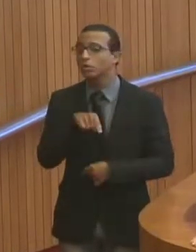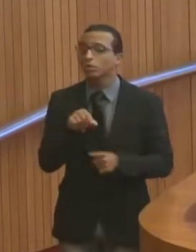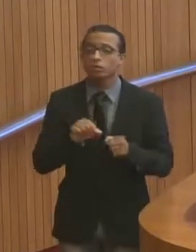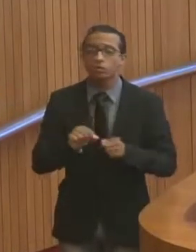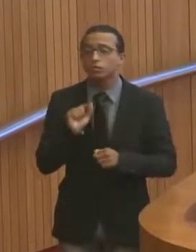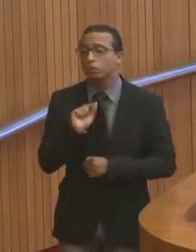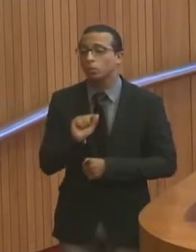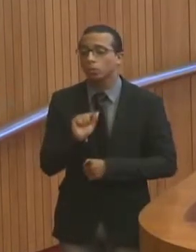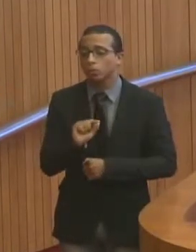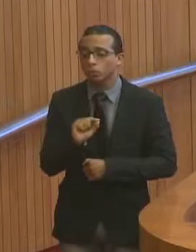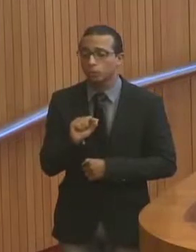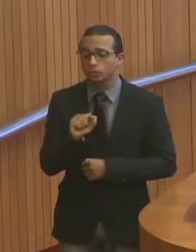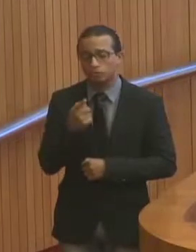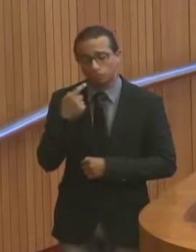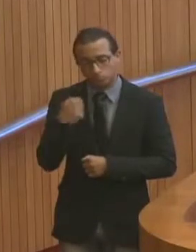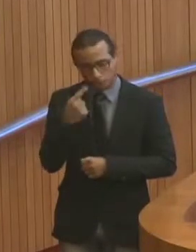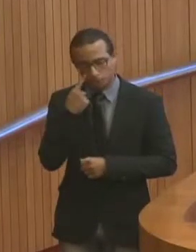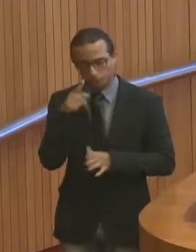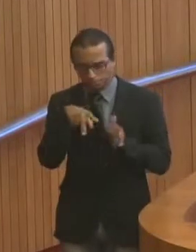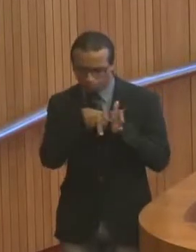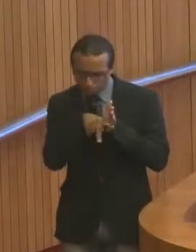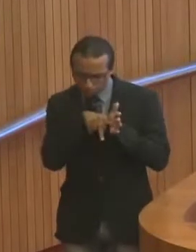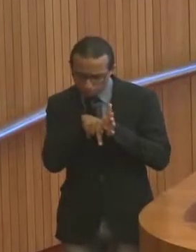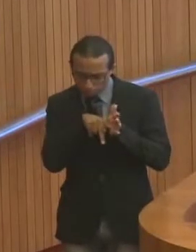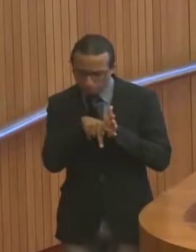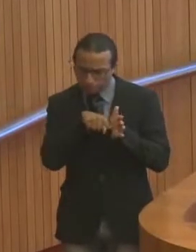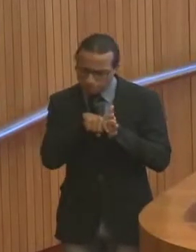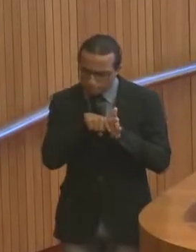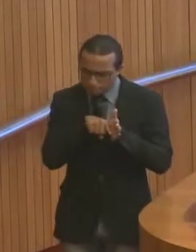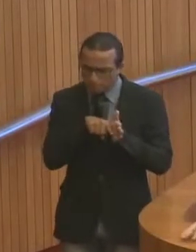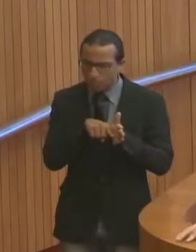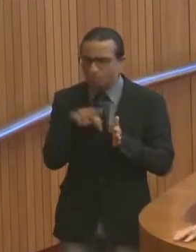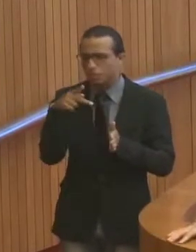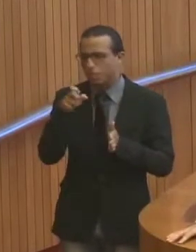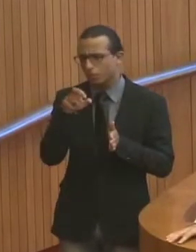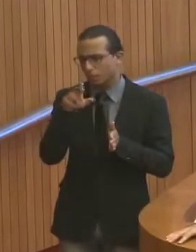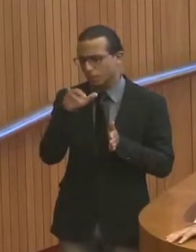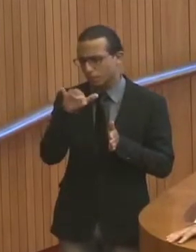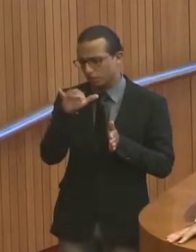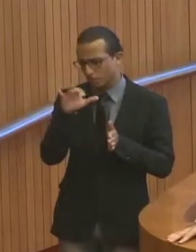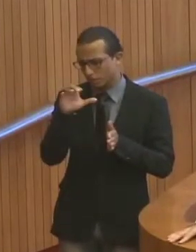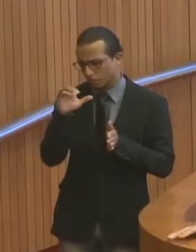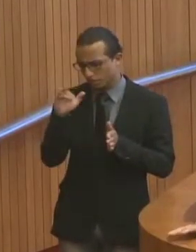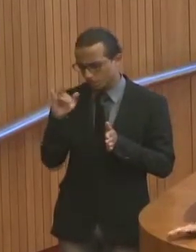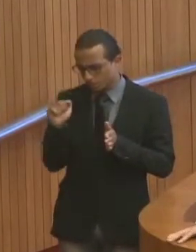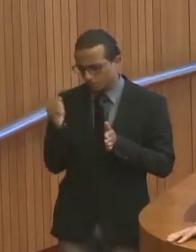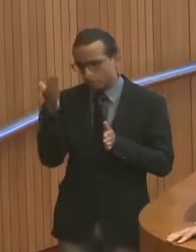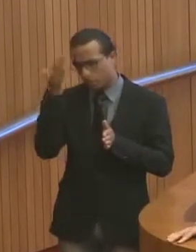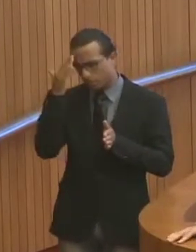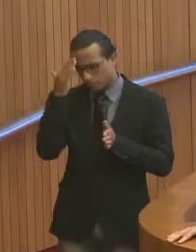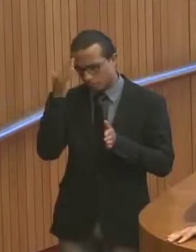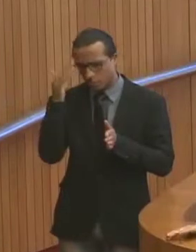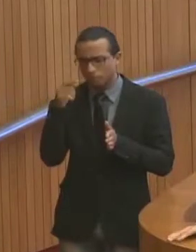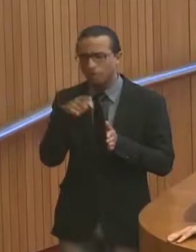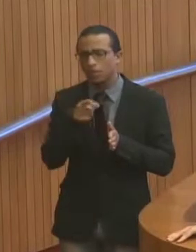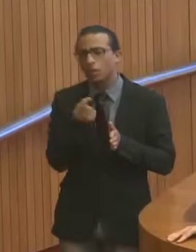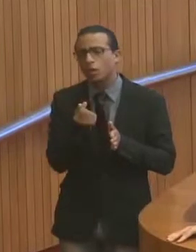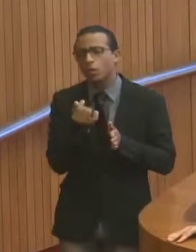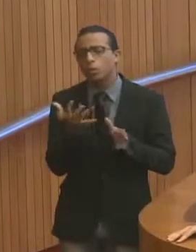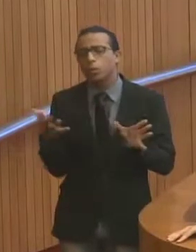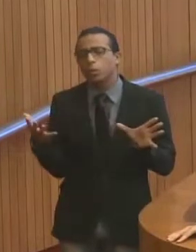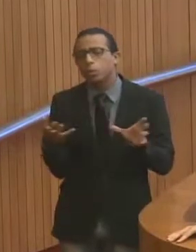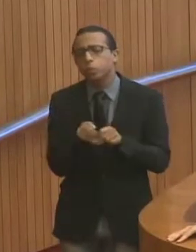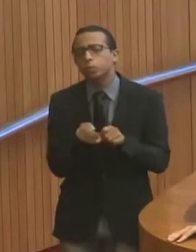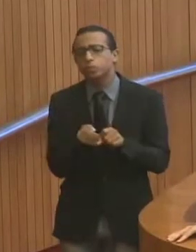uma averiguação de uma perícia contábil para avaliar o custo do transporte coletivo no